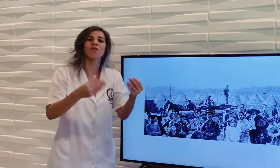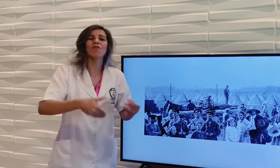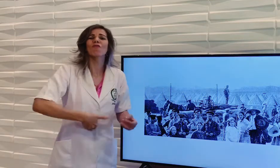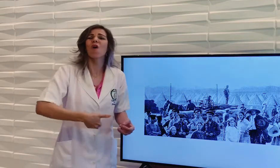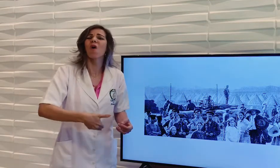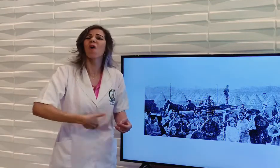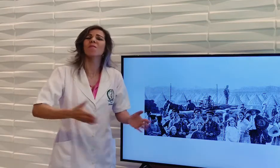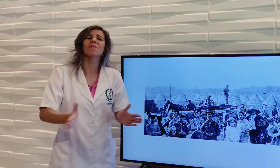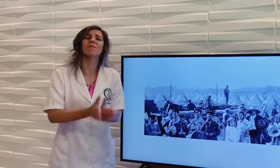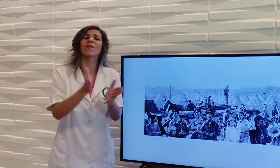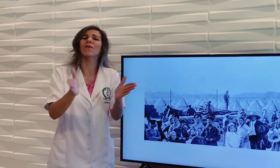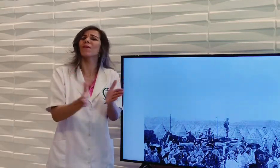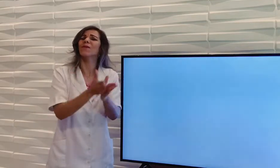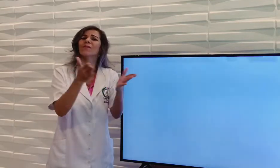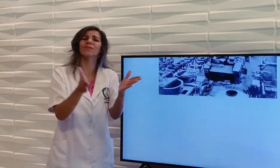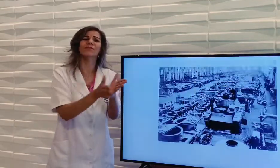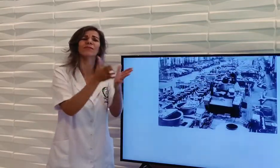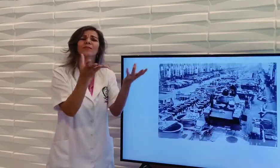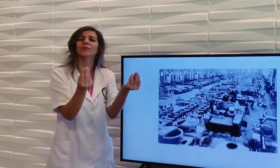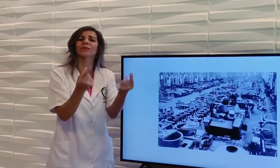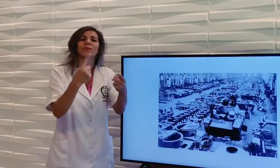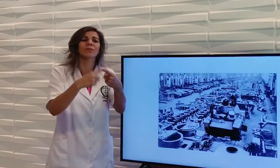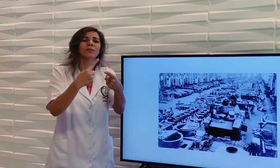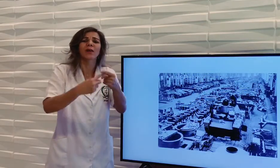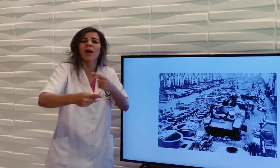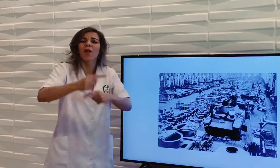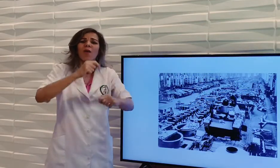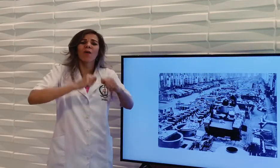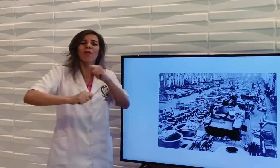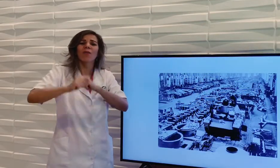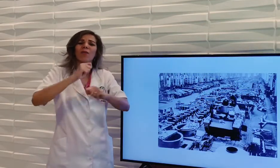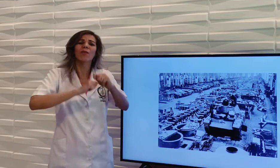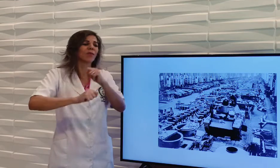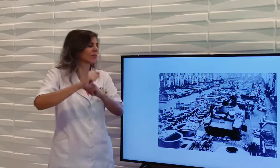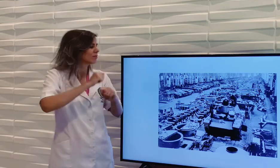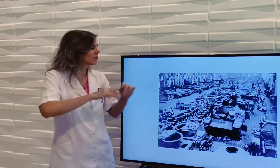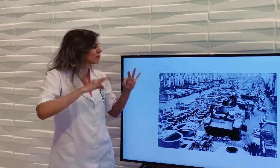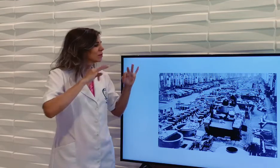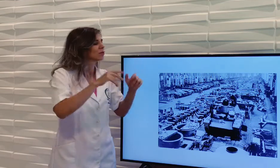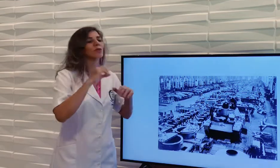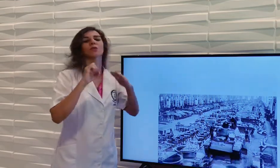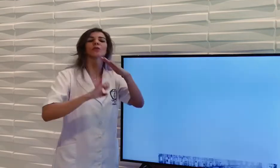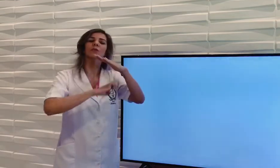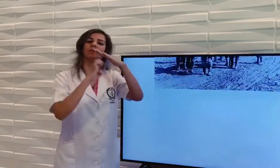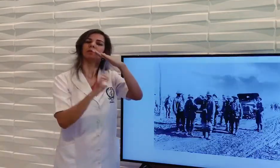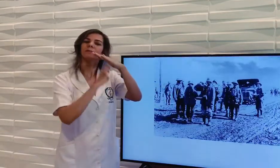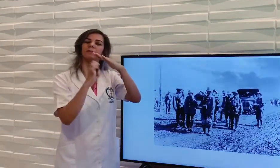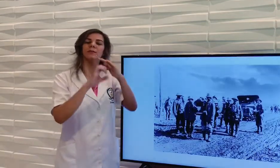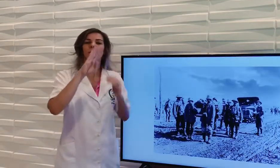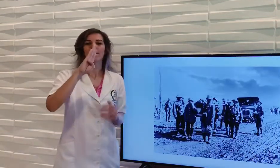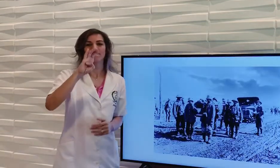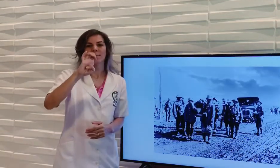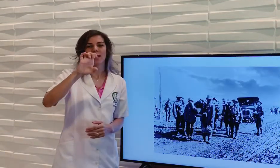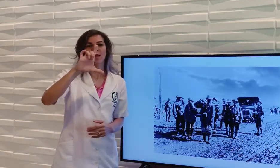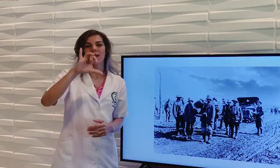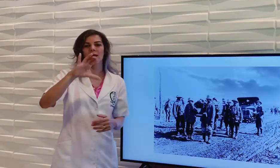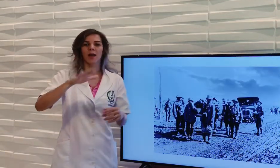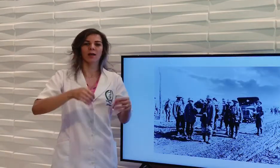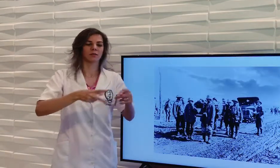miséria, já que as economias estavam totalmente voltadas à indústria bélica. Os trabalhadores, que na época se limitavam a homens, estavam em